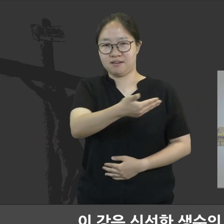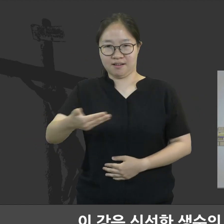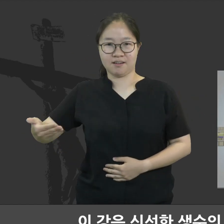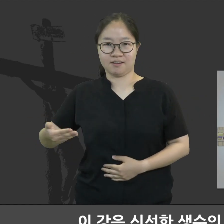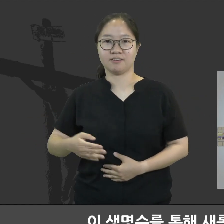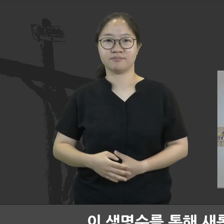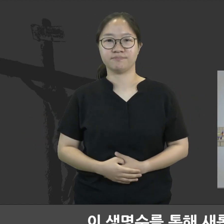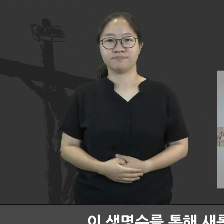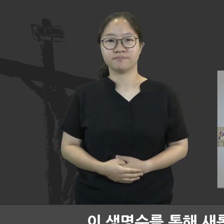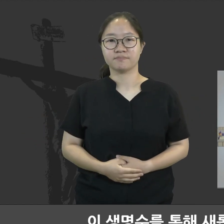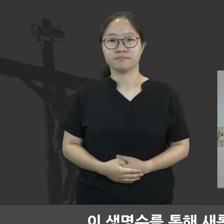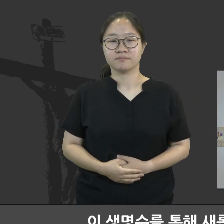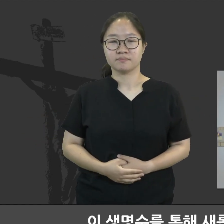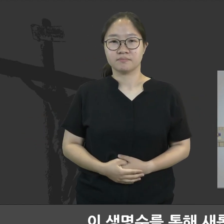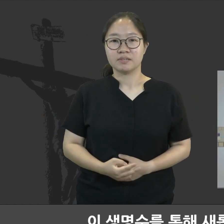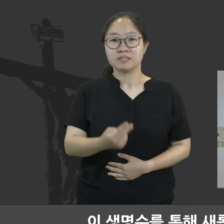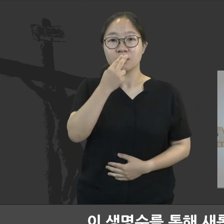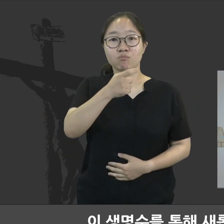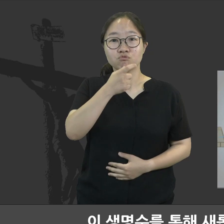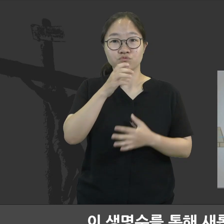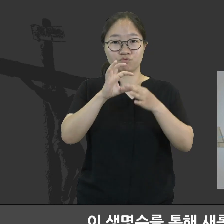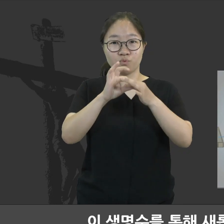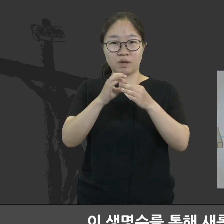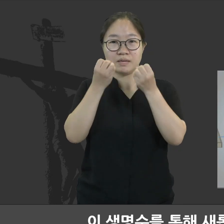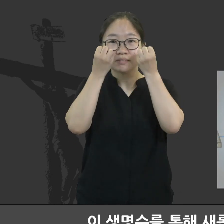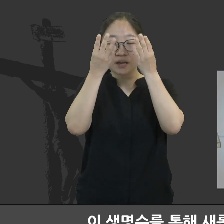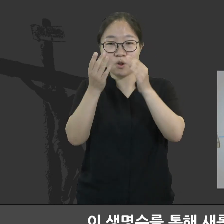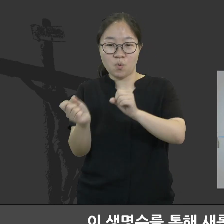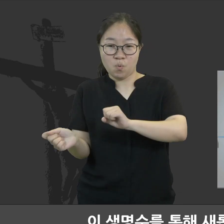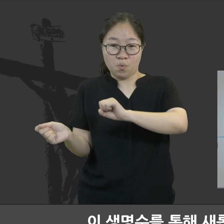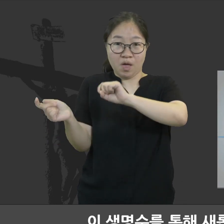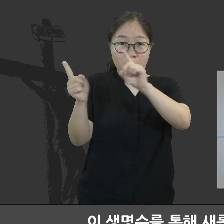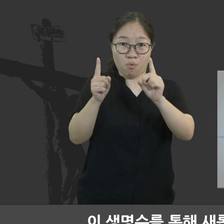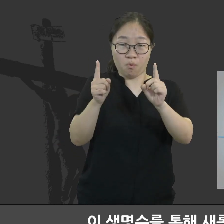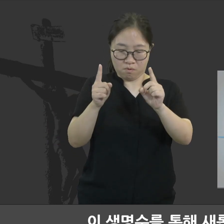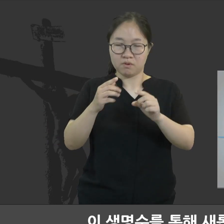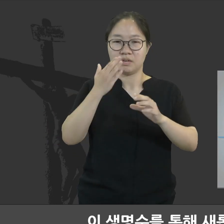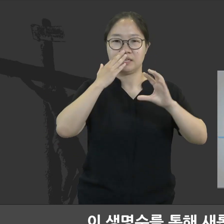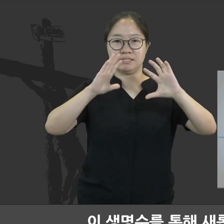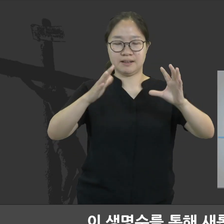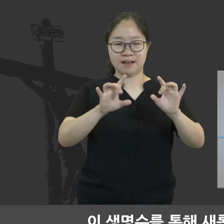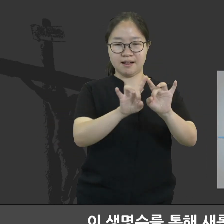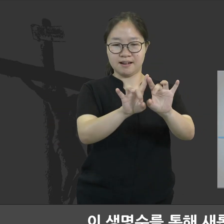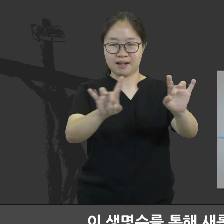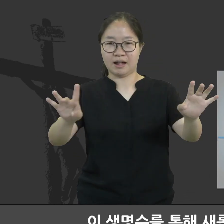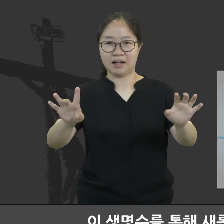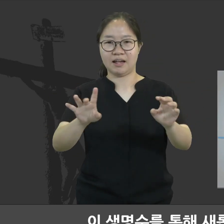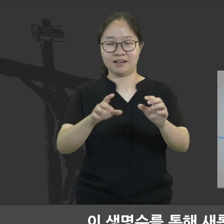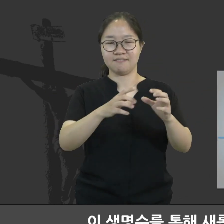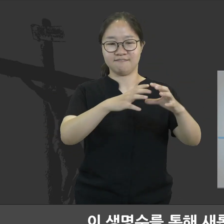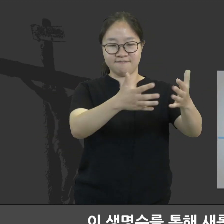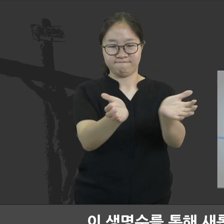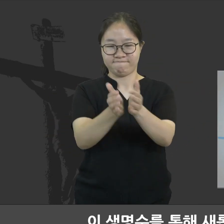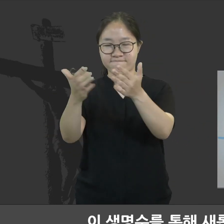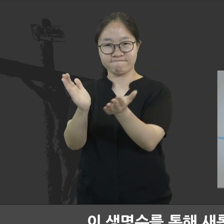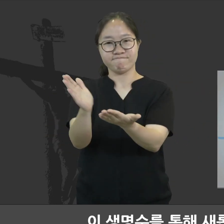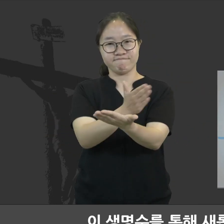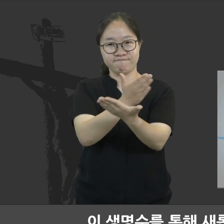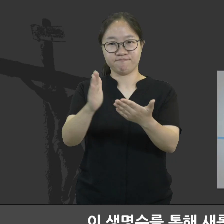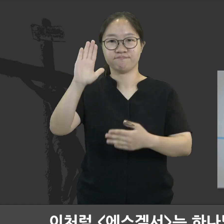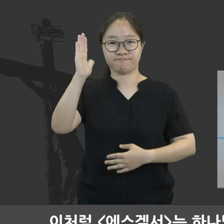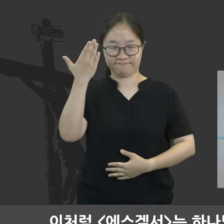합니다. 이 생명수를 통해 새롭게 회복된 땅은 이스라엘의 각 지파에게 다시